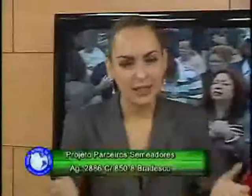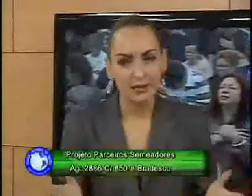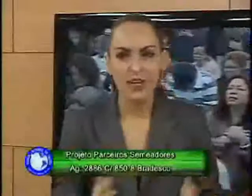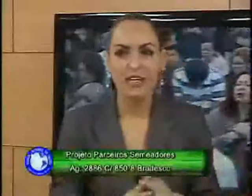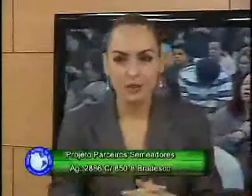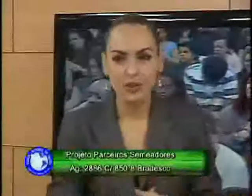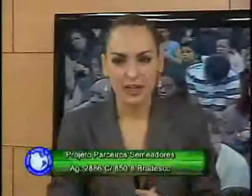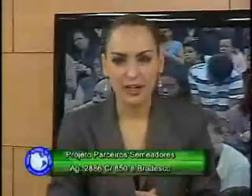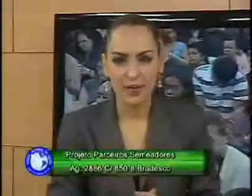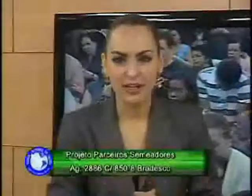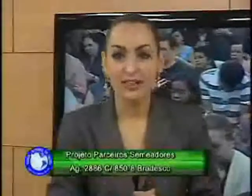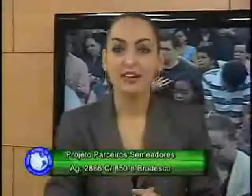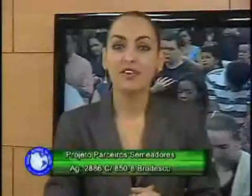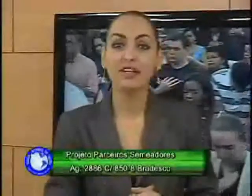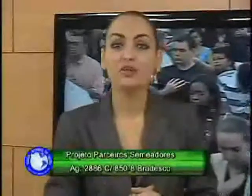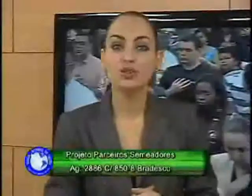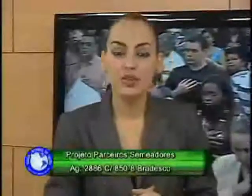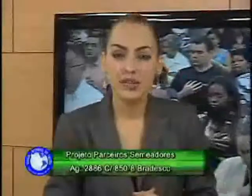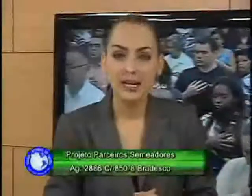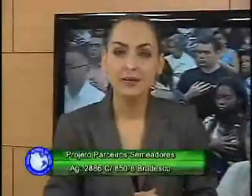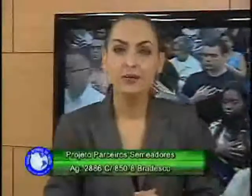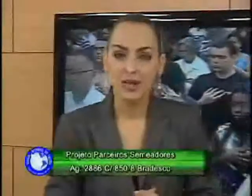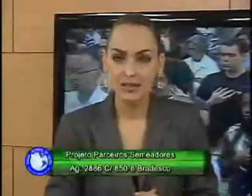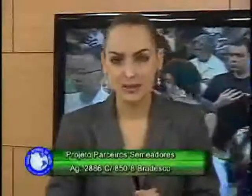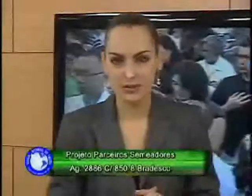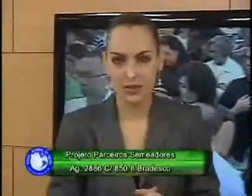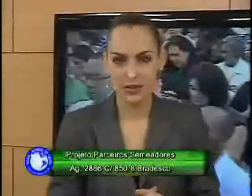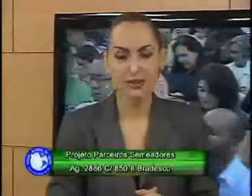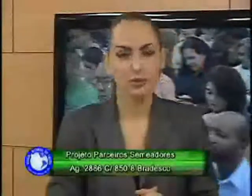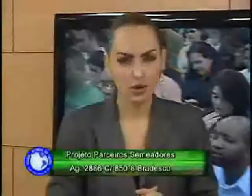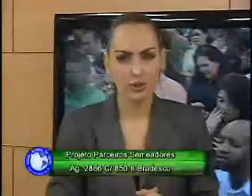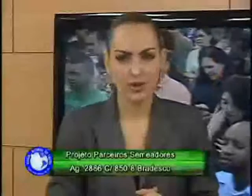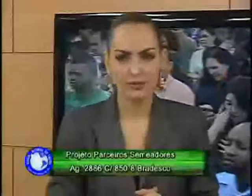não vier, eu vou estar aqui amanhã, falando de vida e mudança de vida. Bom dia, amém.